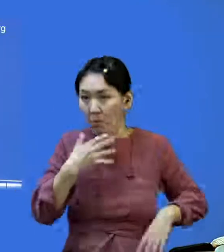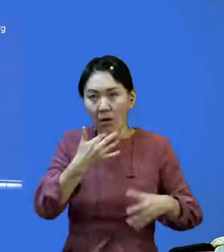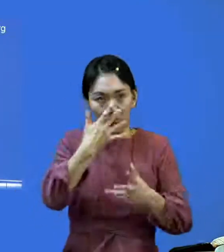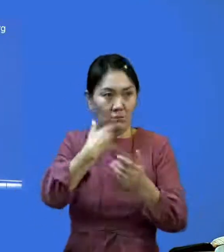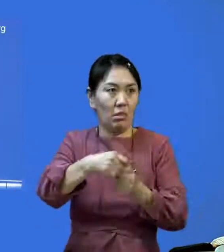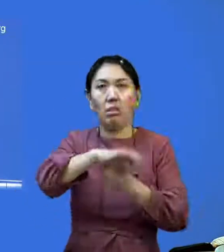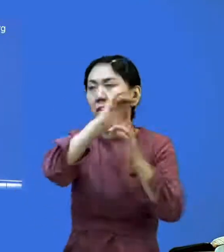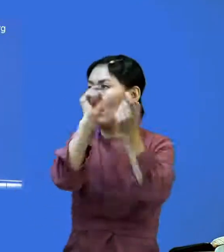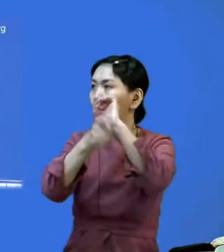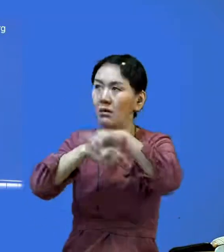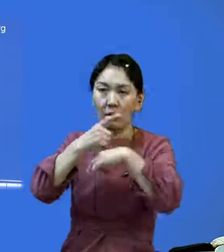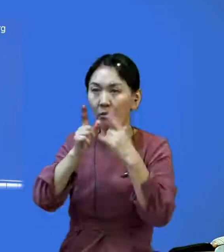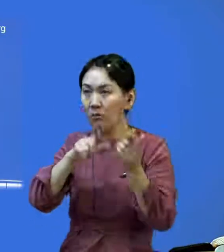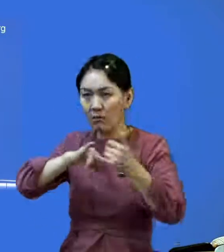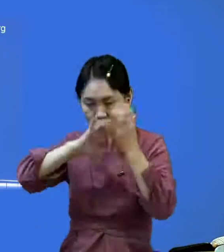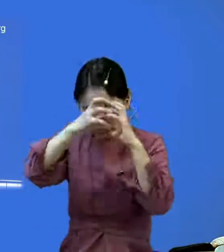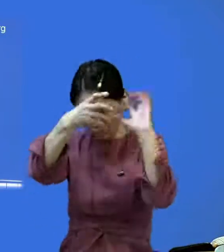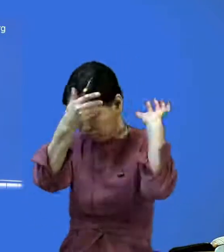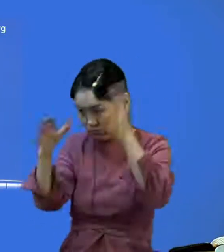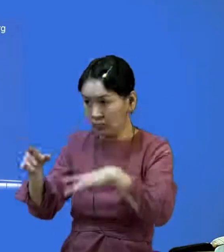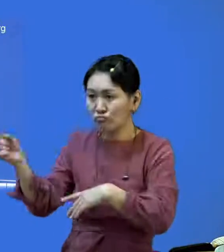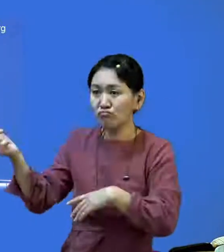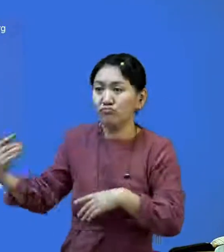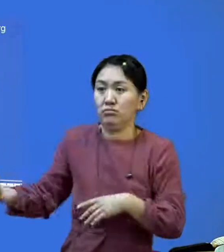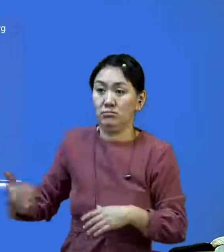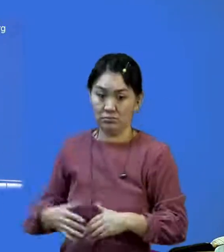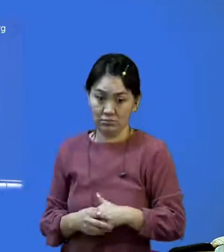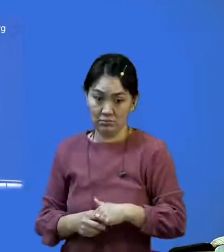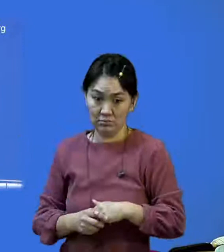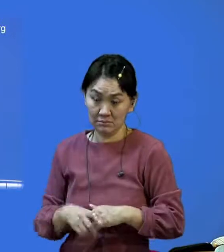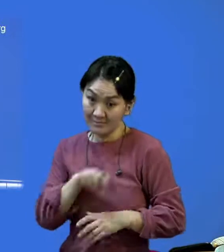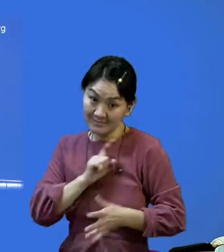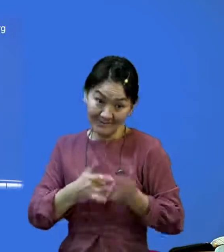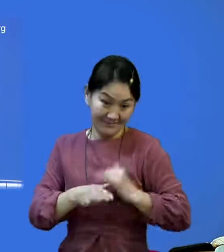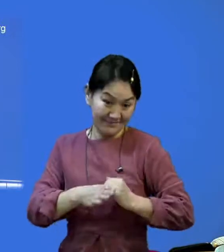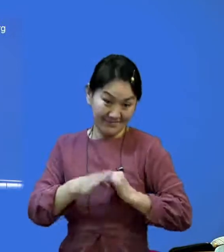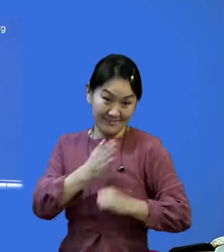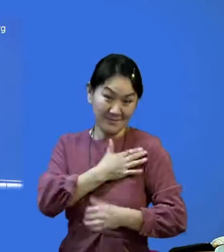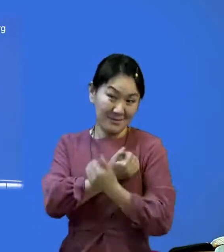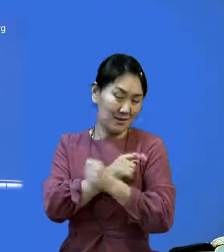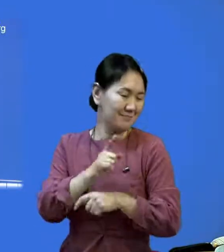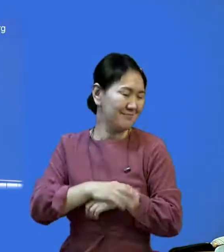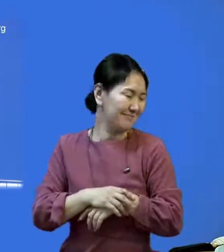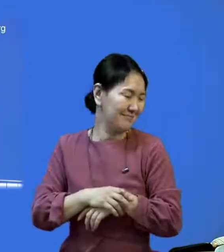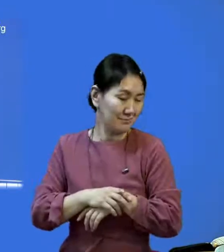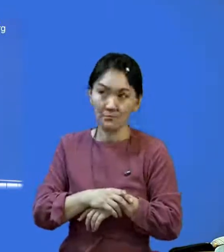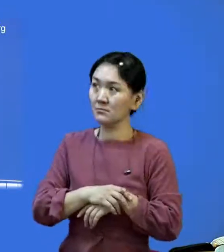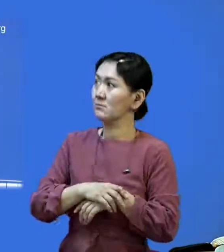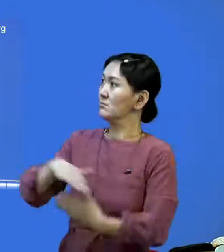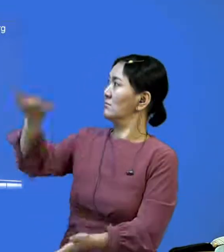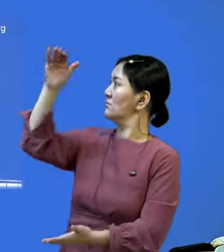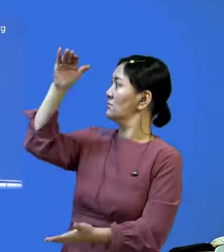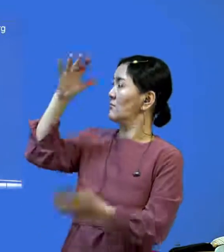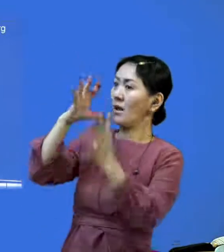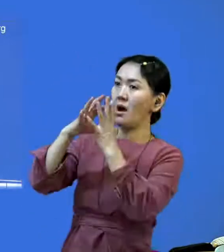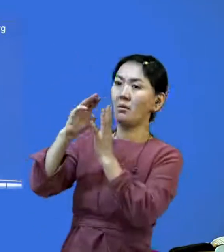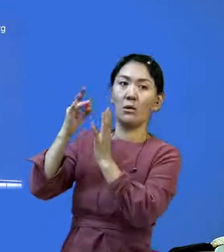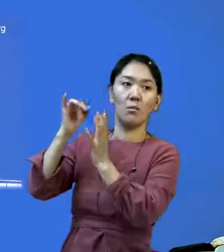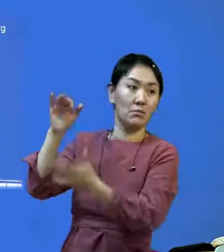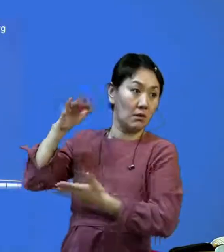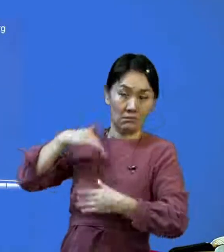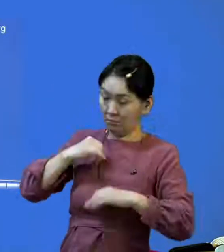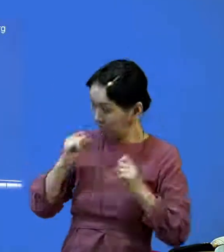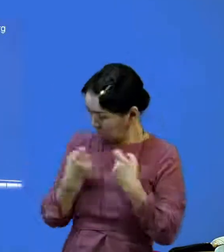Тэгвэл энэ ертөнцийн хүмүүс бол тийм байгаа. Яг христ итгэж бид өхөн гинт тийм ээ нэг 10 тэрбумын одоо суглаанд